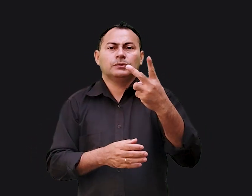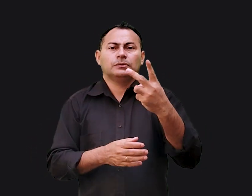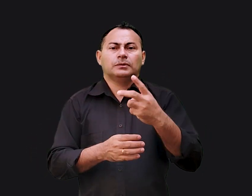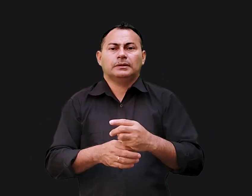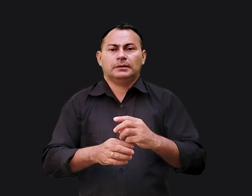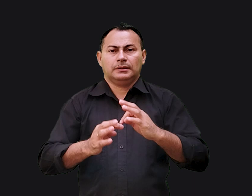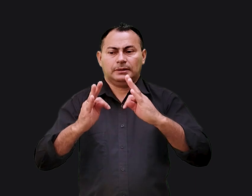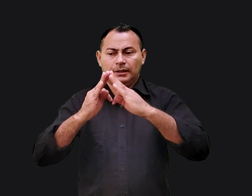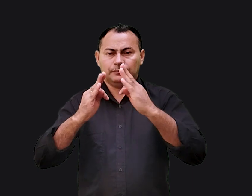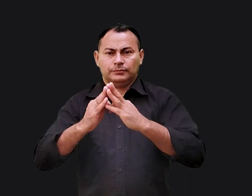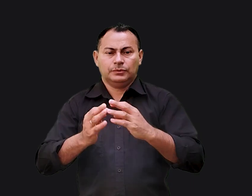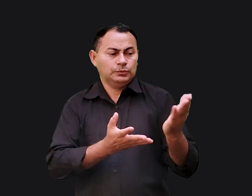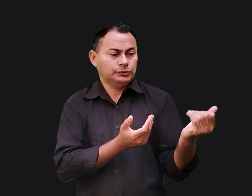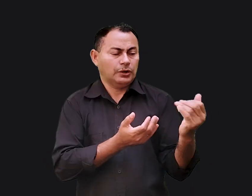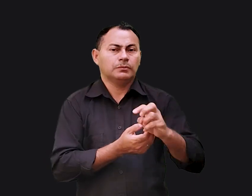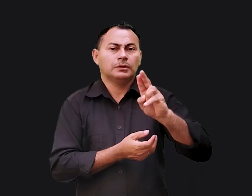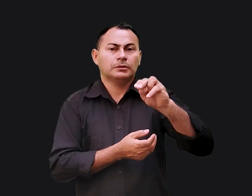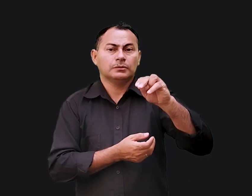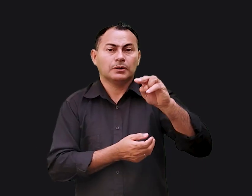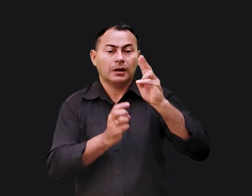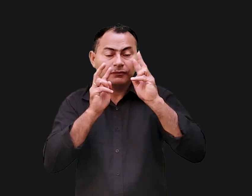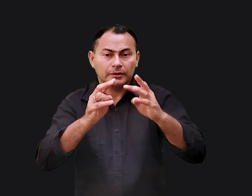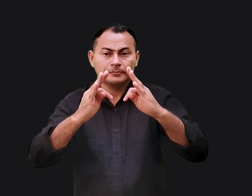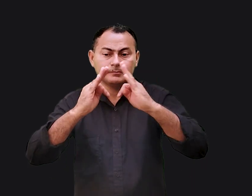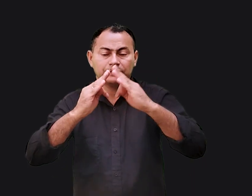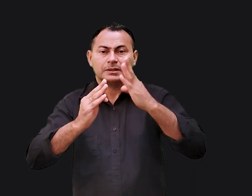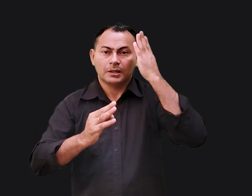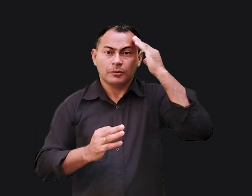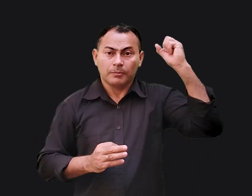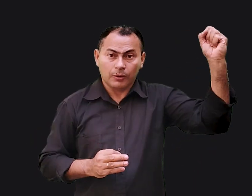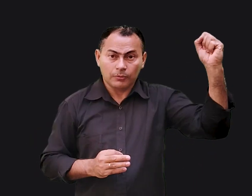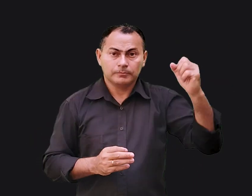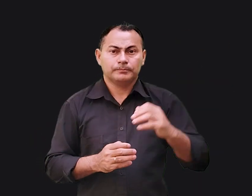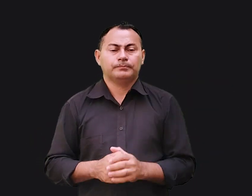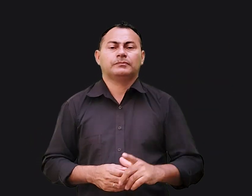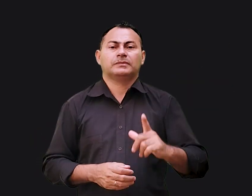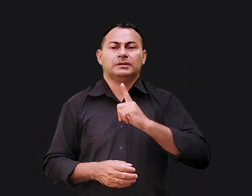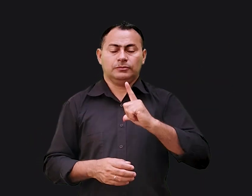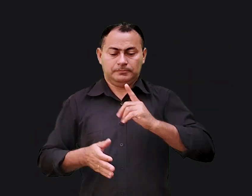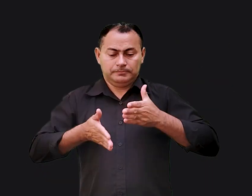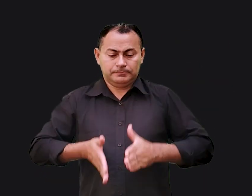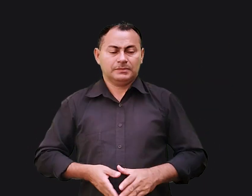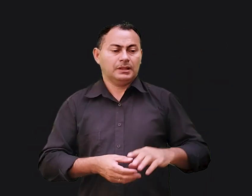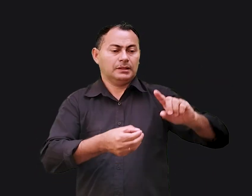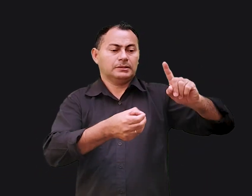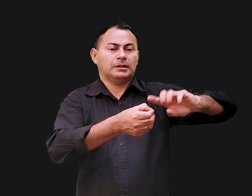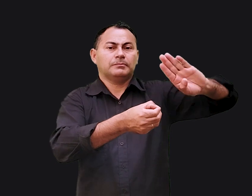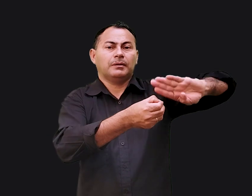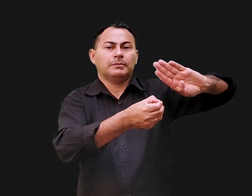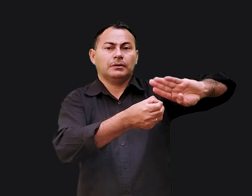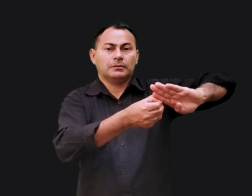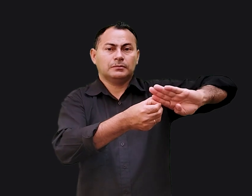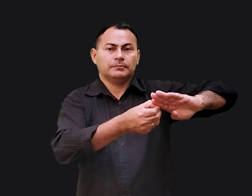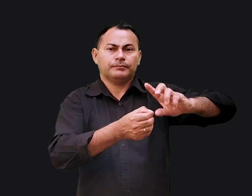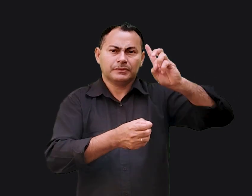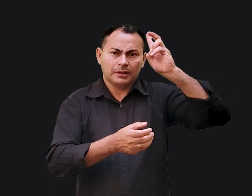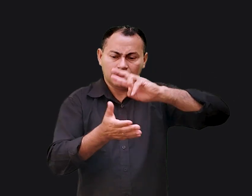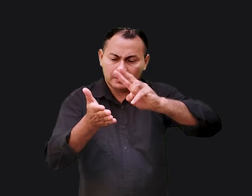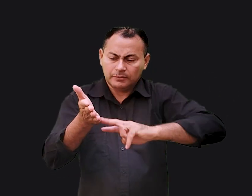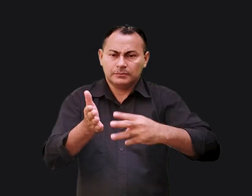templo, alguns dos jovens nunca tinham visto o templo de Salomão. Eles tinham nascido na Babilônia. Lemos no